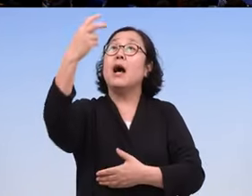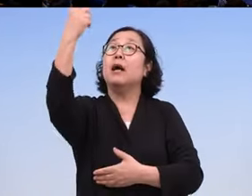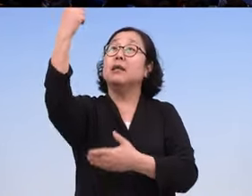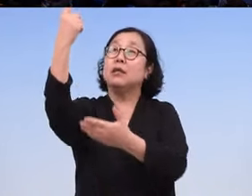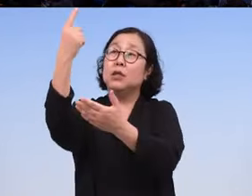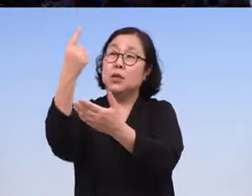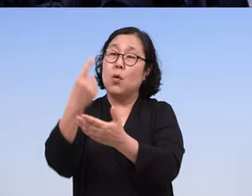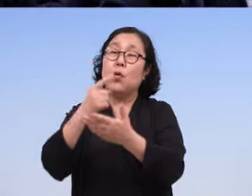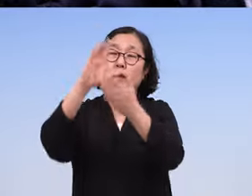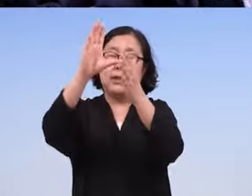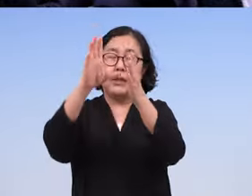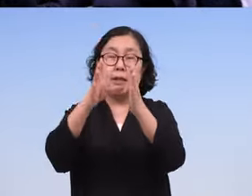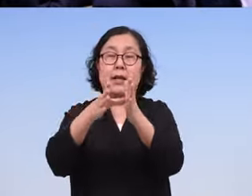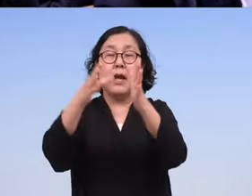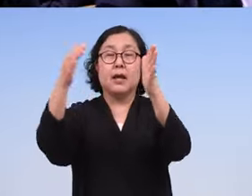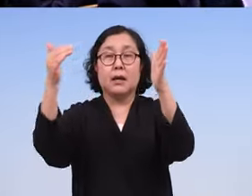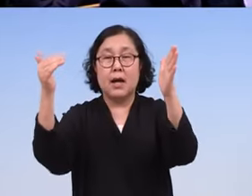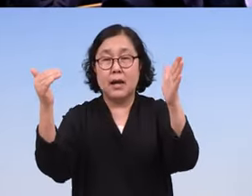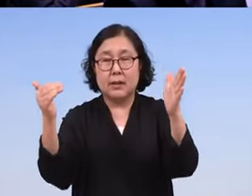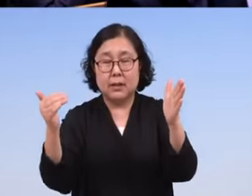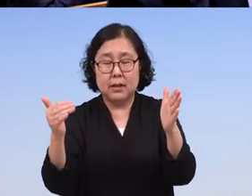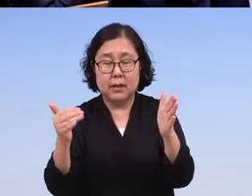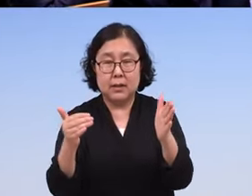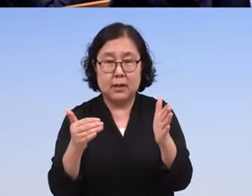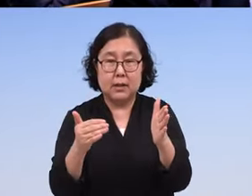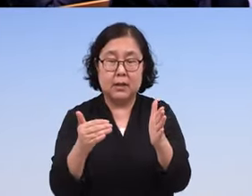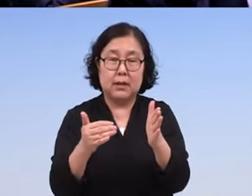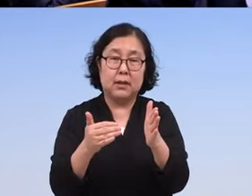오실 때까지